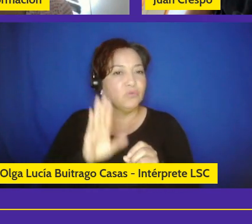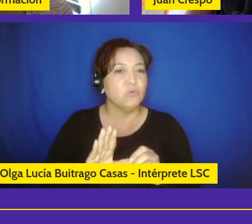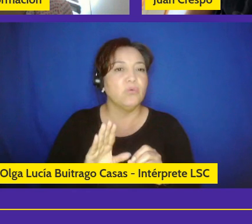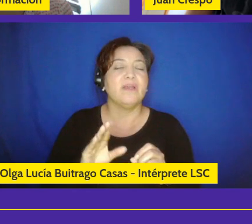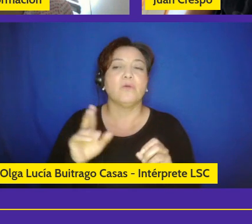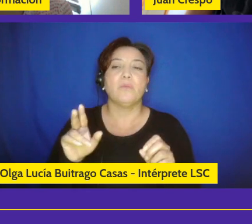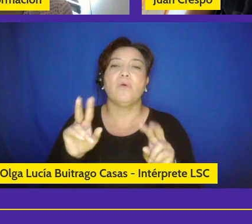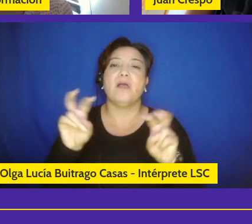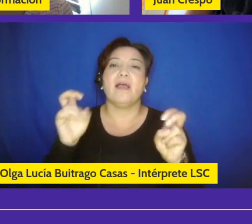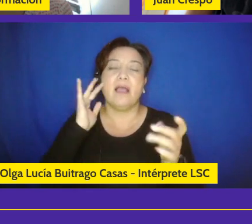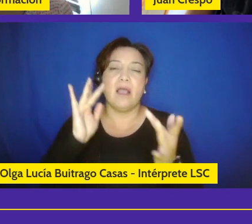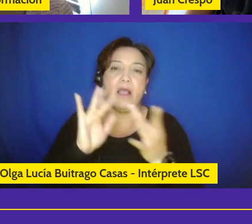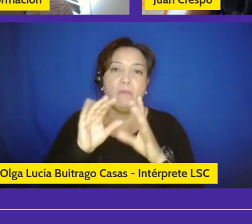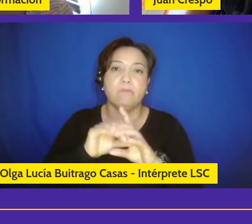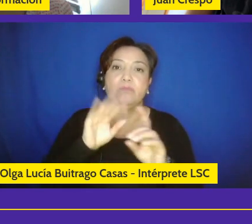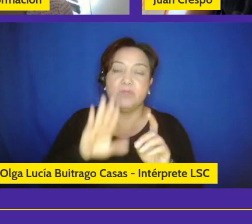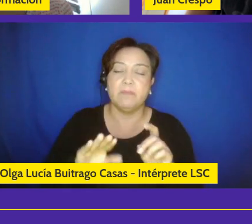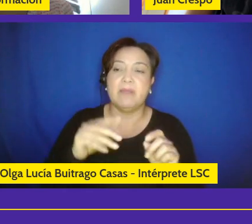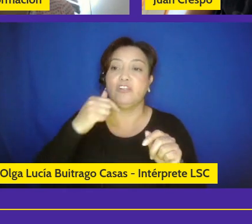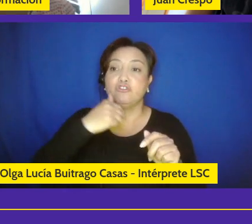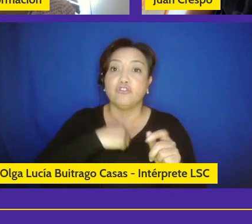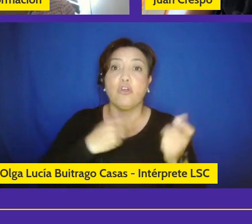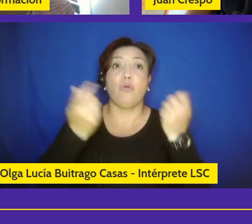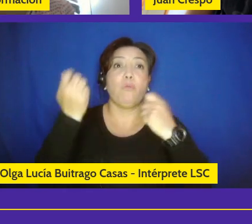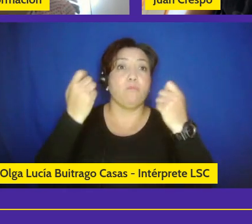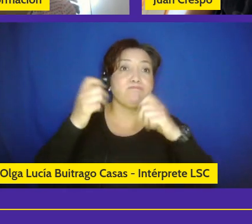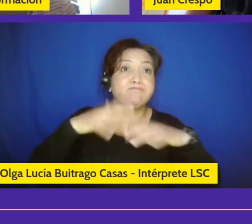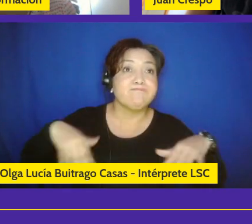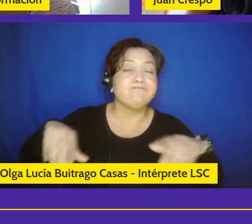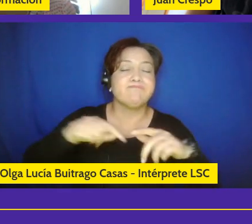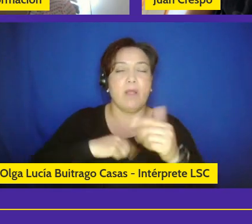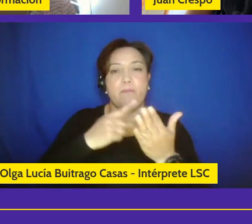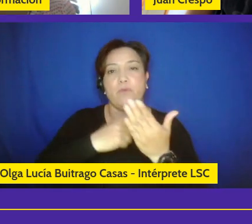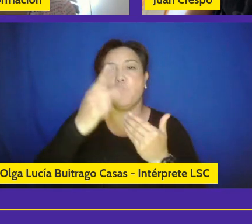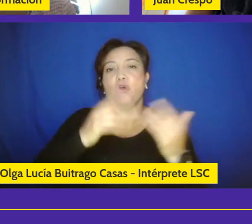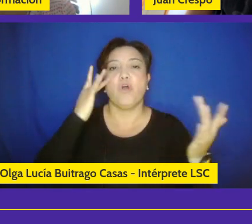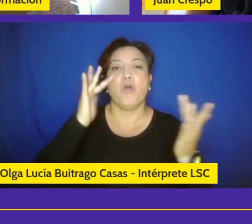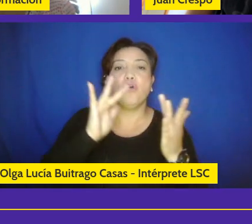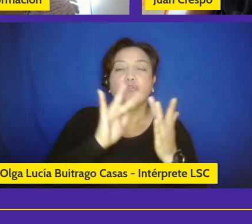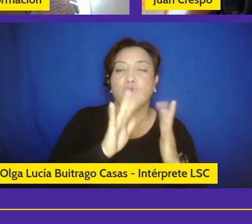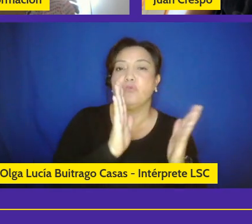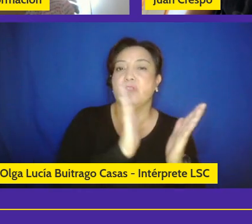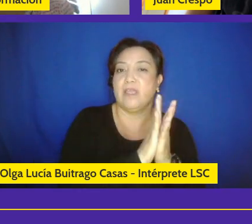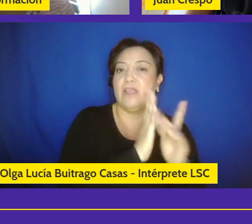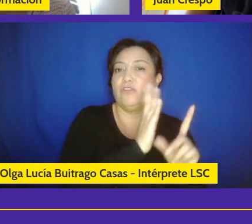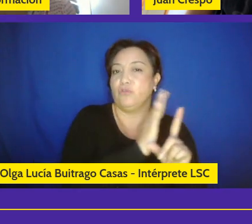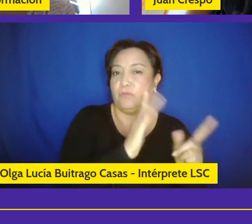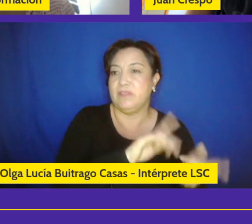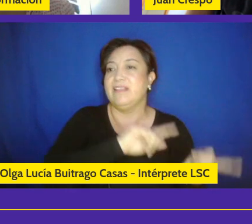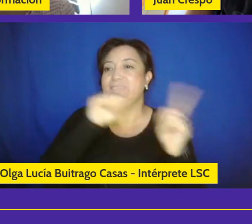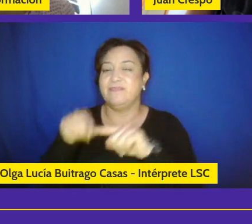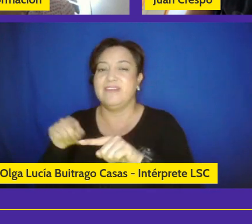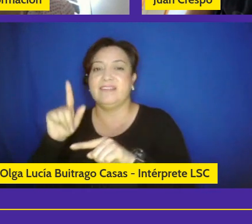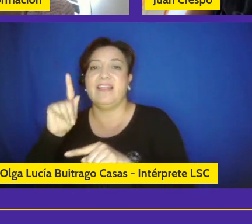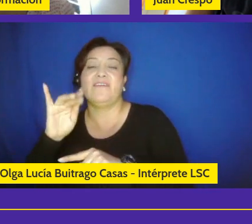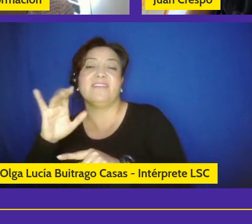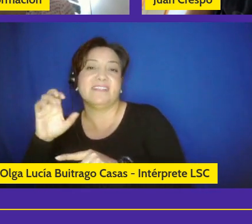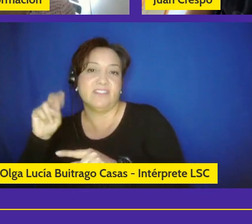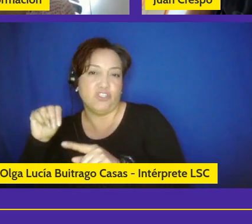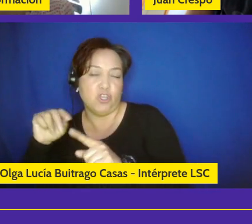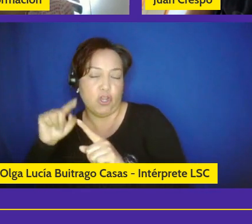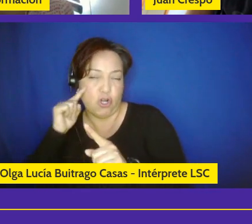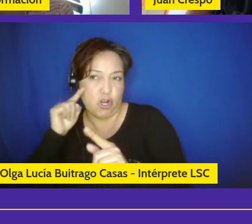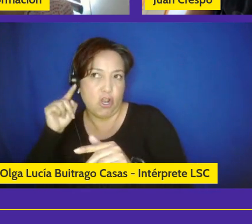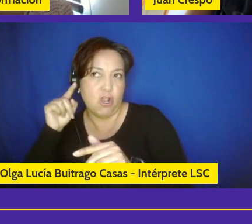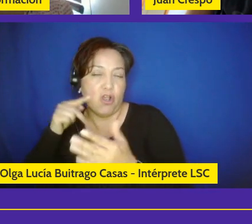abordas tú como distribuidor un proyecto de documental y uno de ficción en todo ese proceso, desde